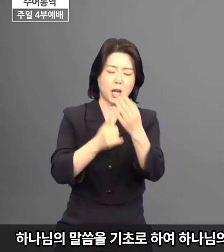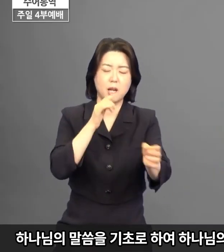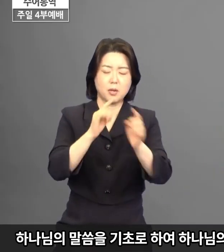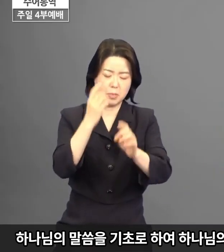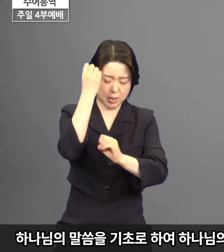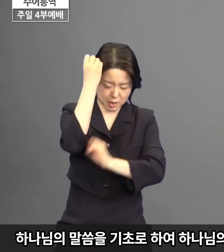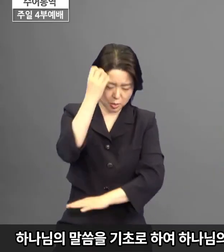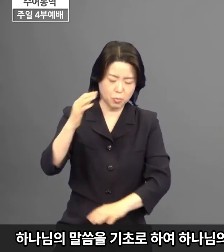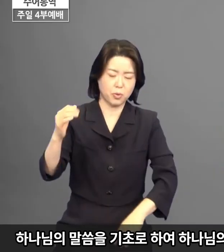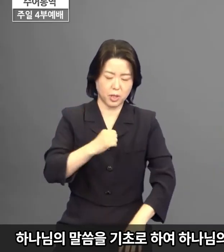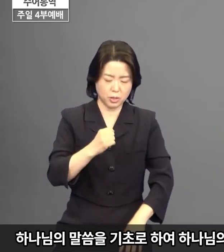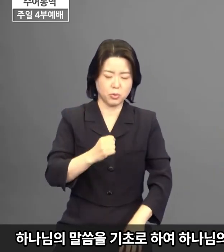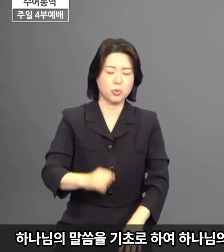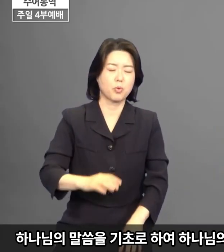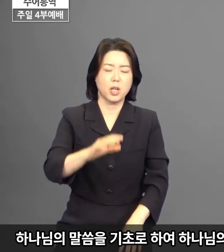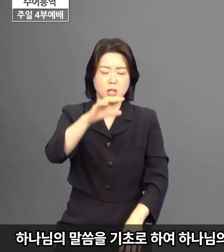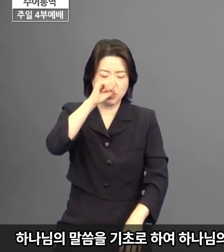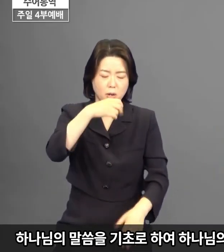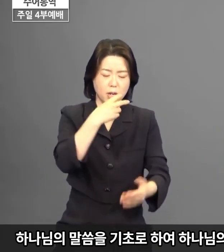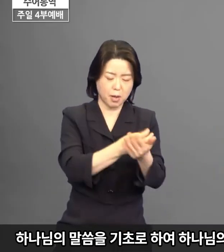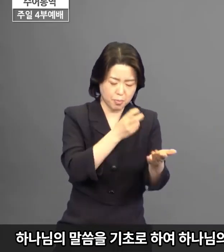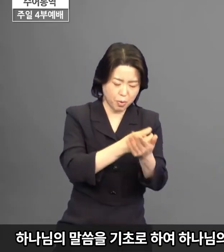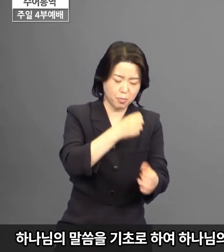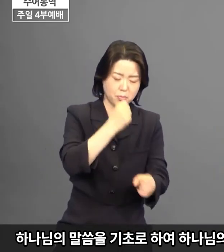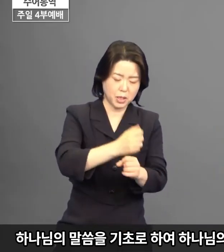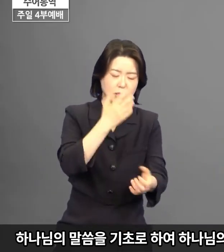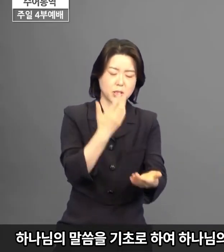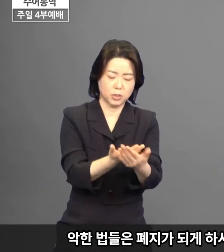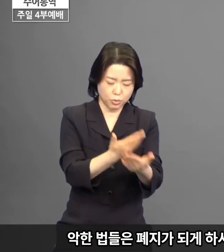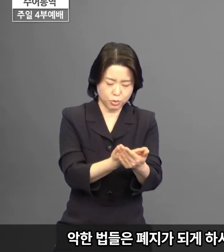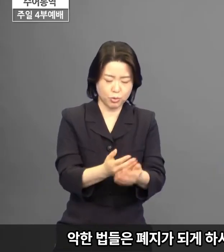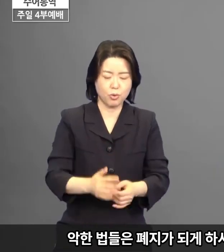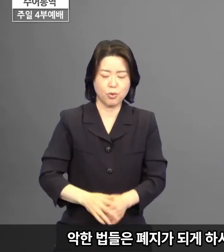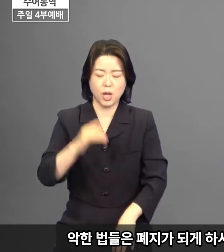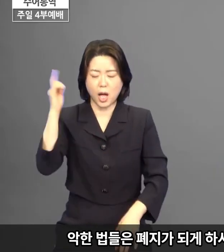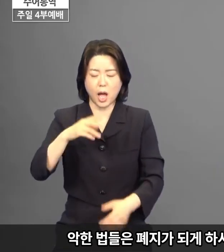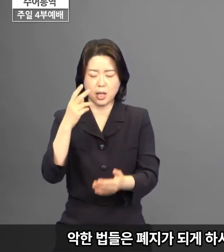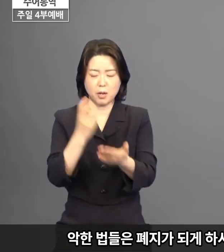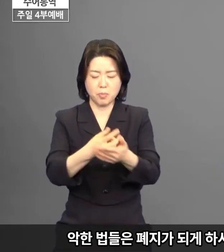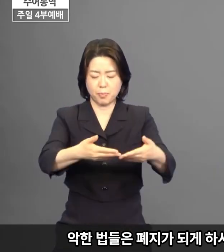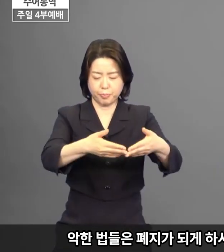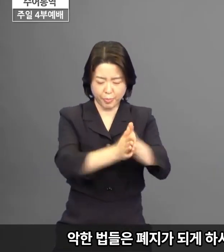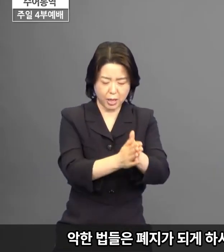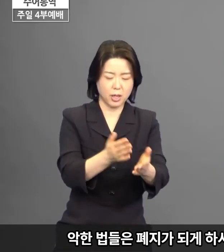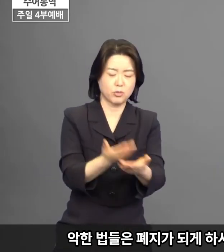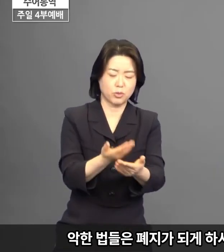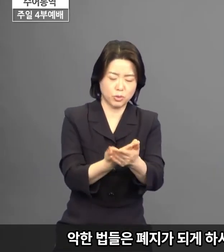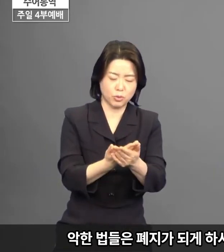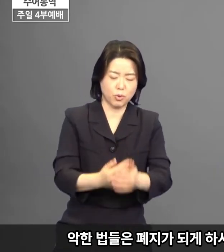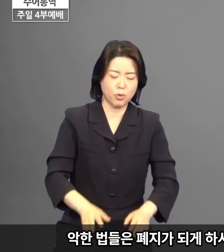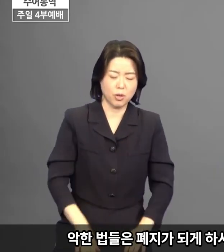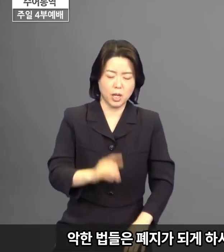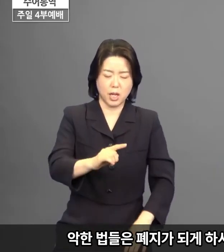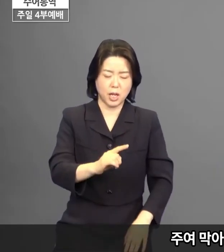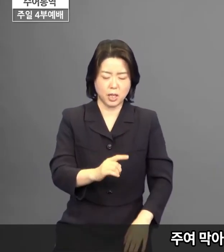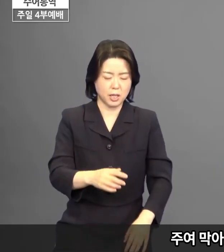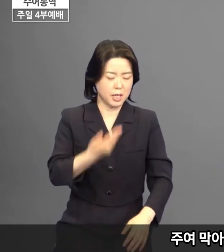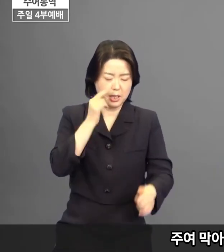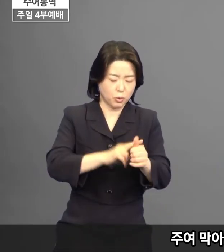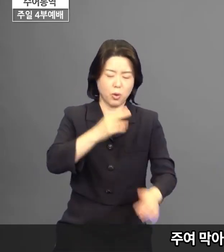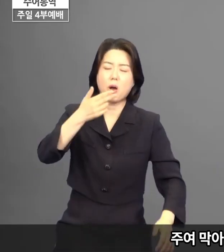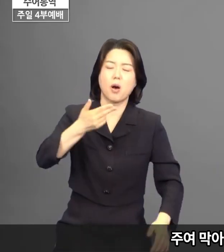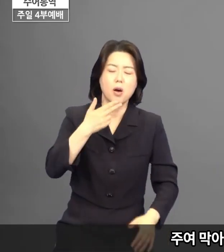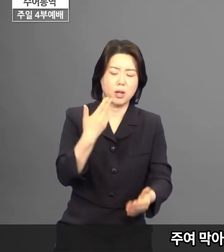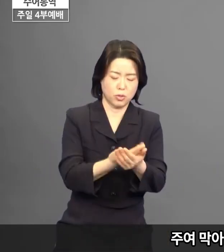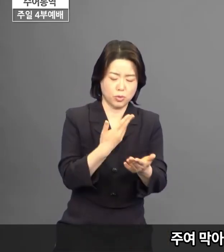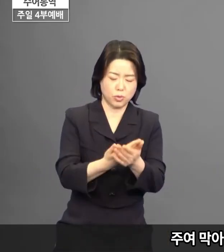기초로 하여 하나님의 선한 법들이 세워지게 하여 주시옵시고 악한 법들은 폐지가 되게 하시고 시도조차 일어나지 않도록 주여